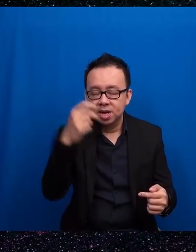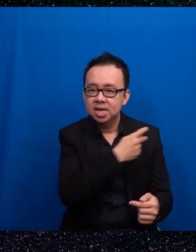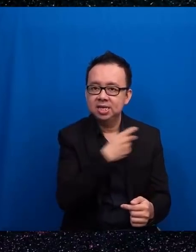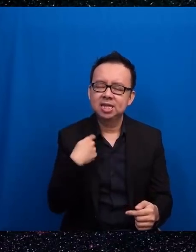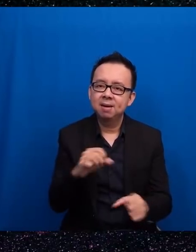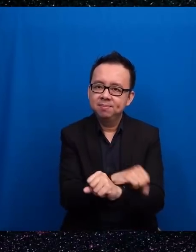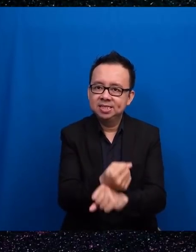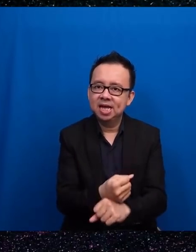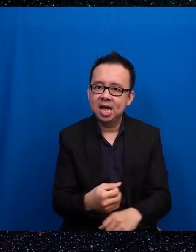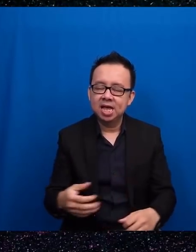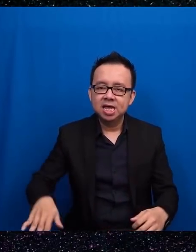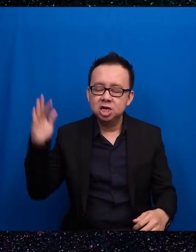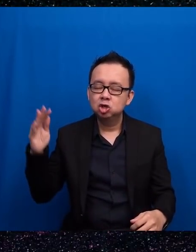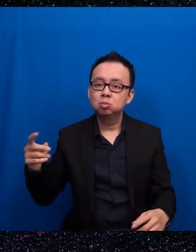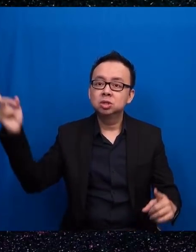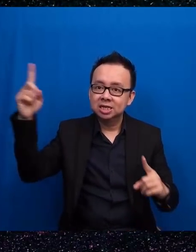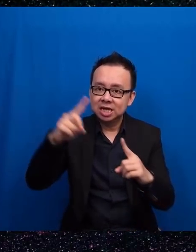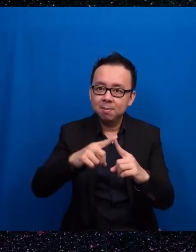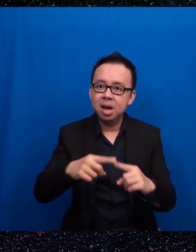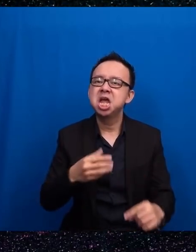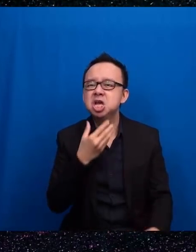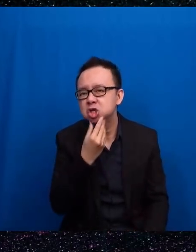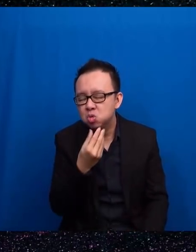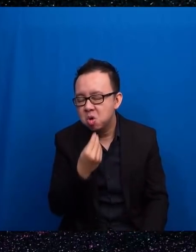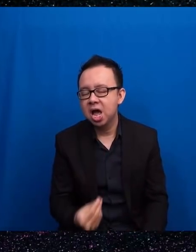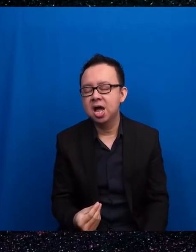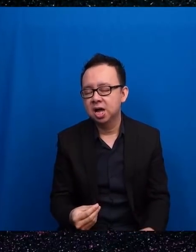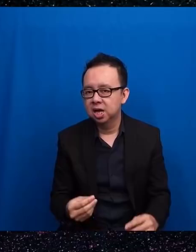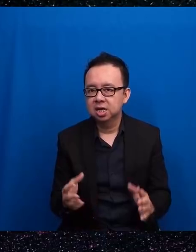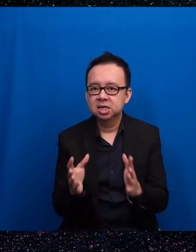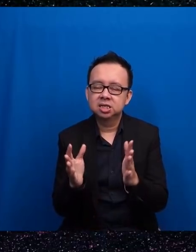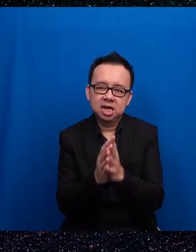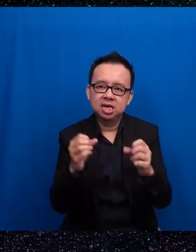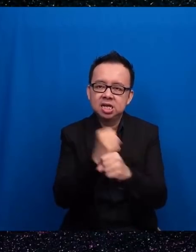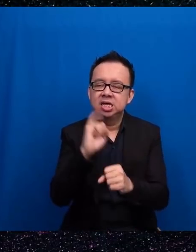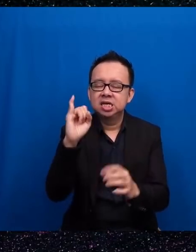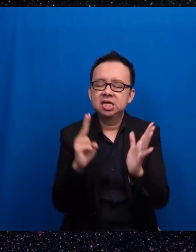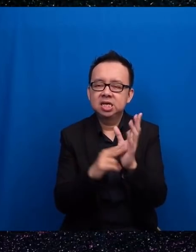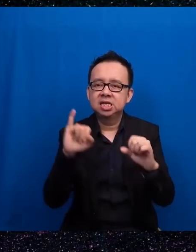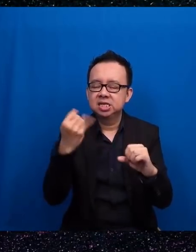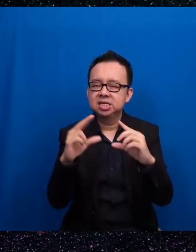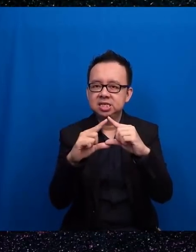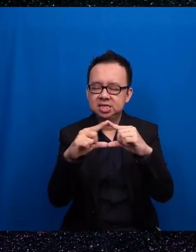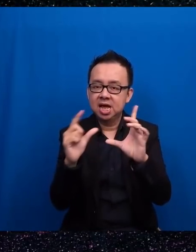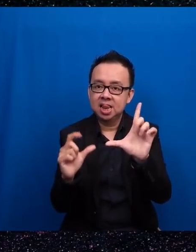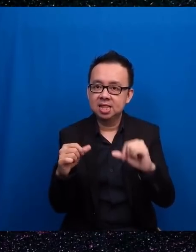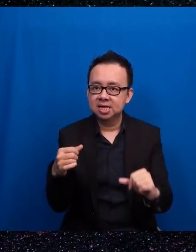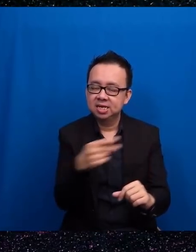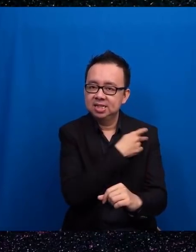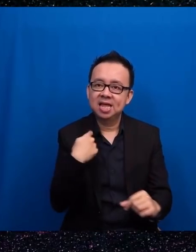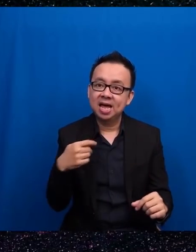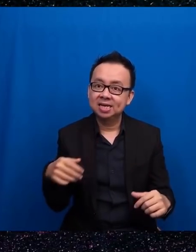sampai tua, dan ginjal kita tidak gagal, dan lever kita tidak meledak, tidak meletus di dalam tubuh